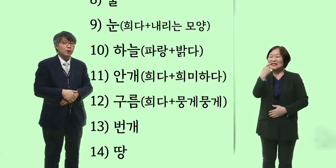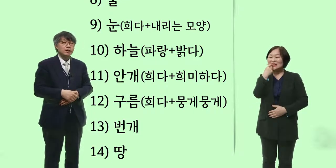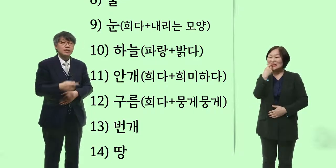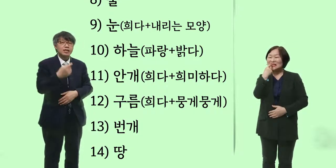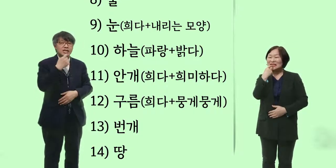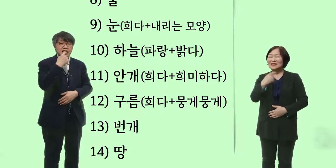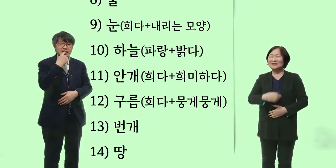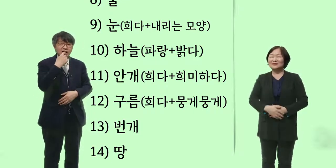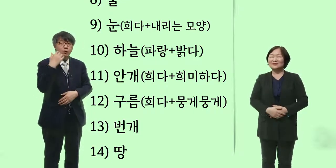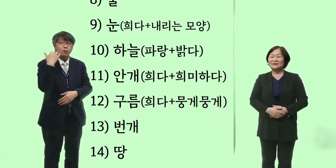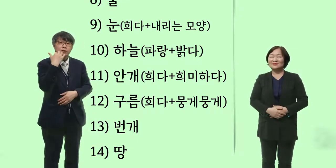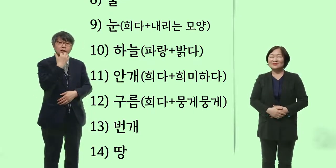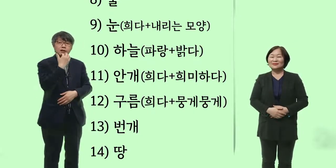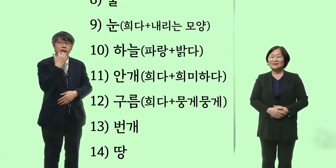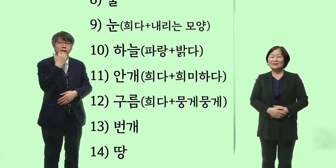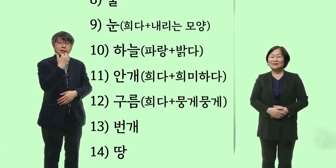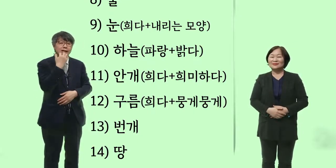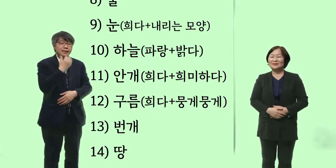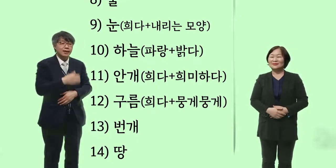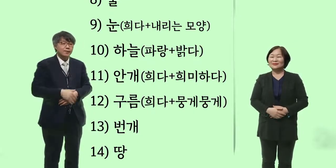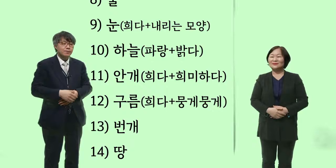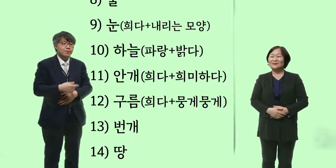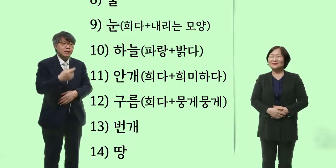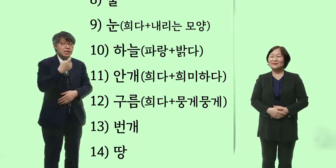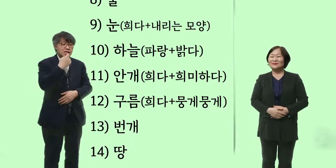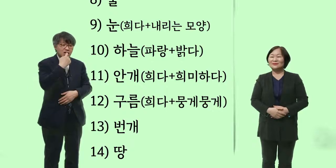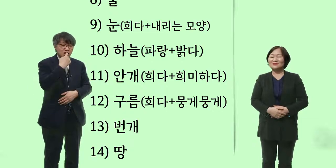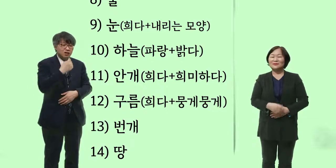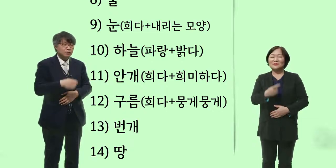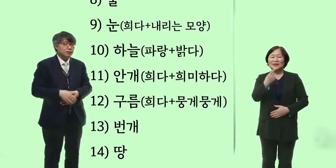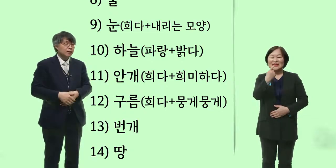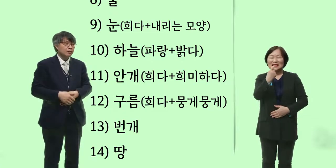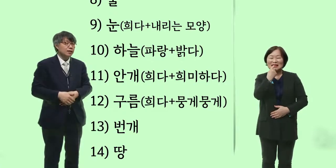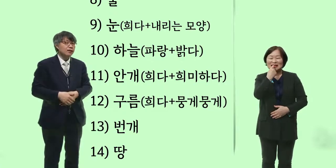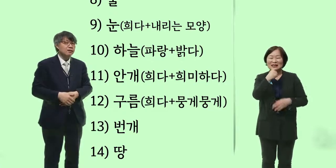원래는 흰하고 이렇게 하면 색인데 희고 내리는